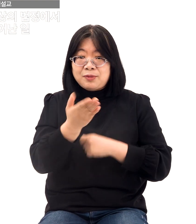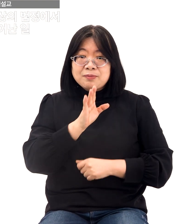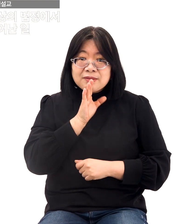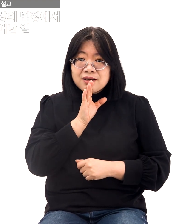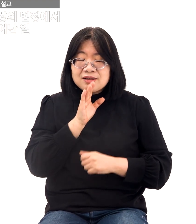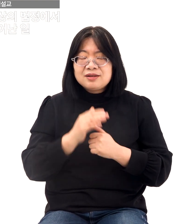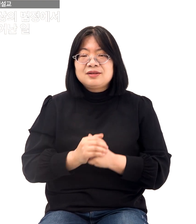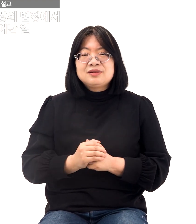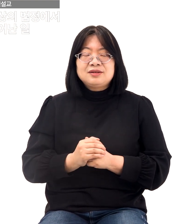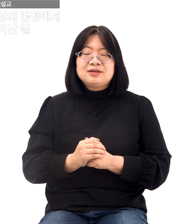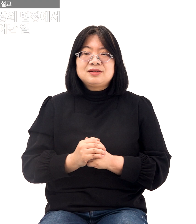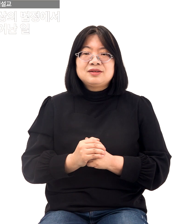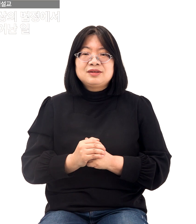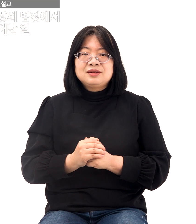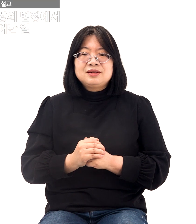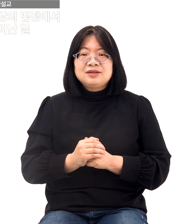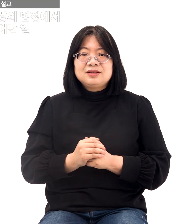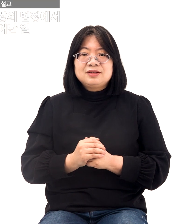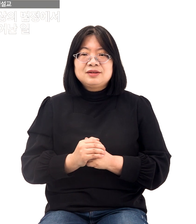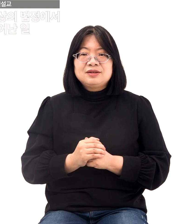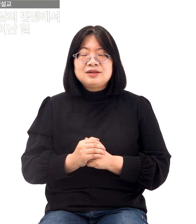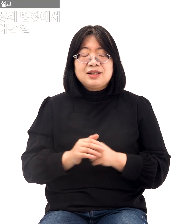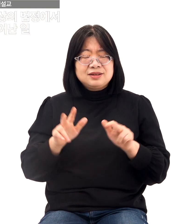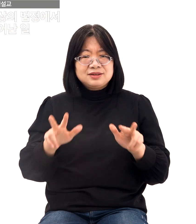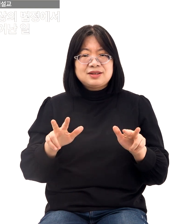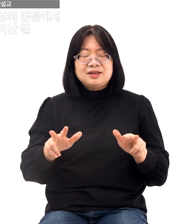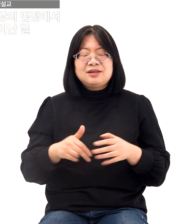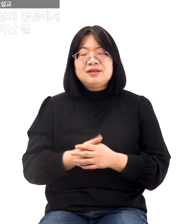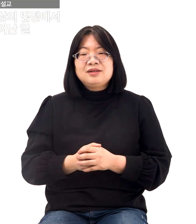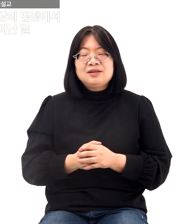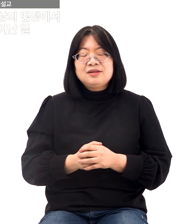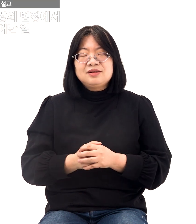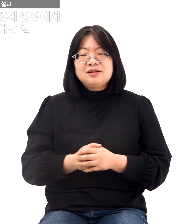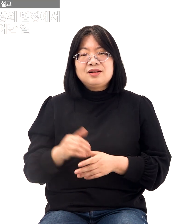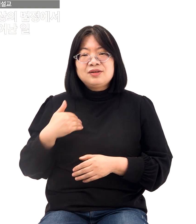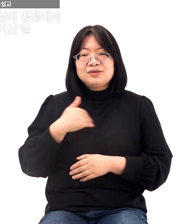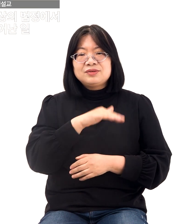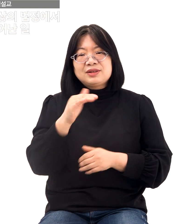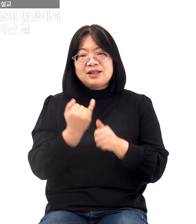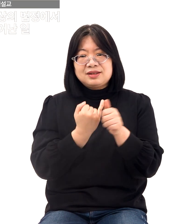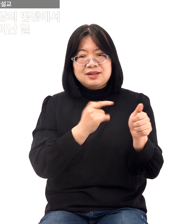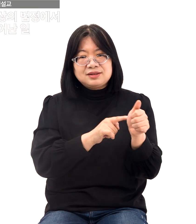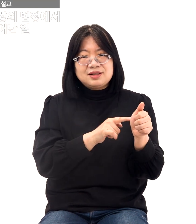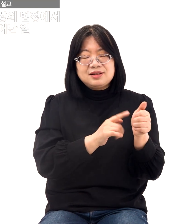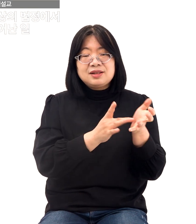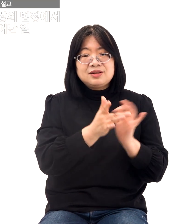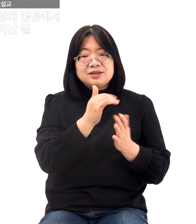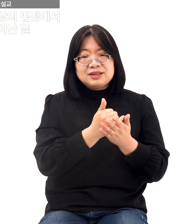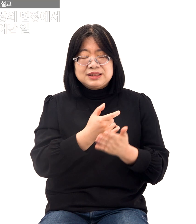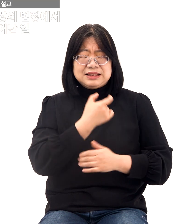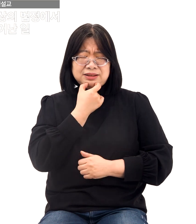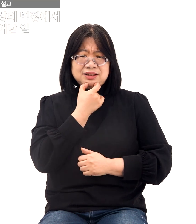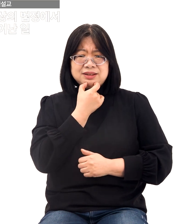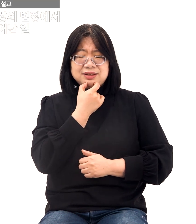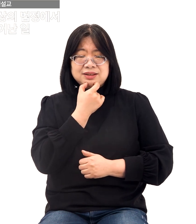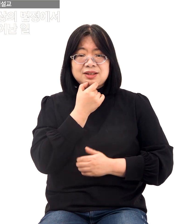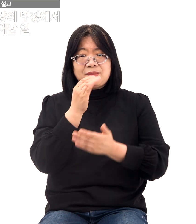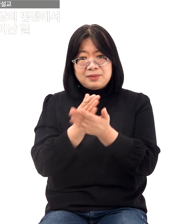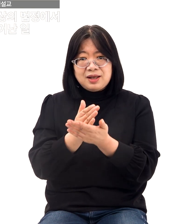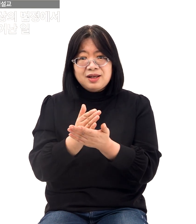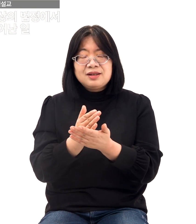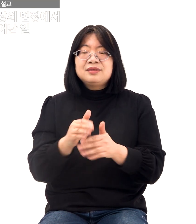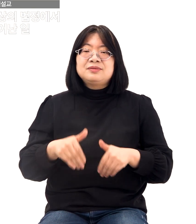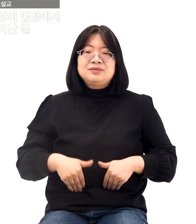여러분? 우린 더 이상 우리의 신랑 되신 예수님이 싫어하는 걸 하지 말아야